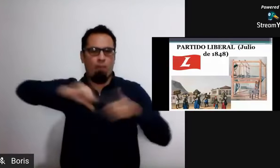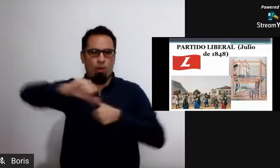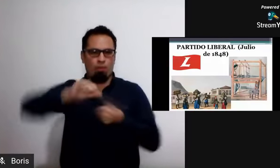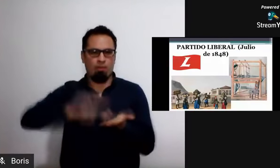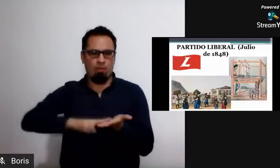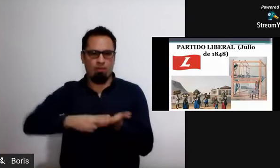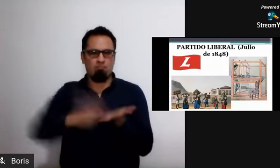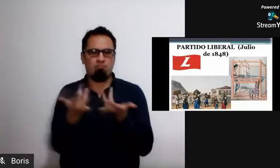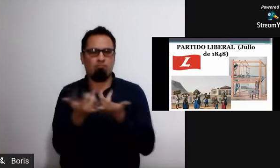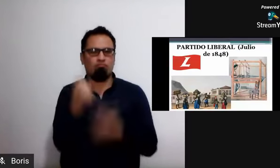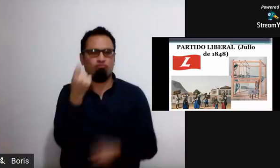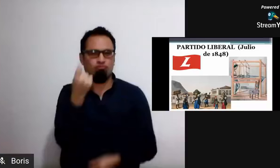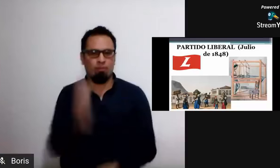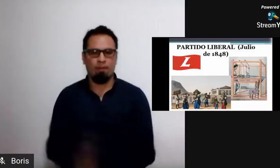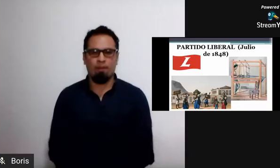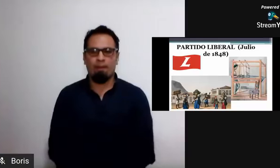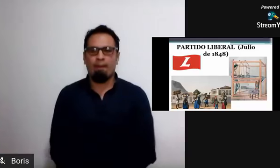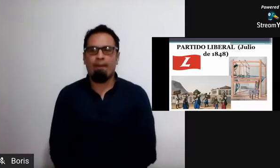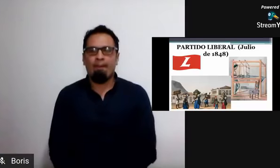Vamos a hacer un cambio de intérprete.